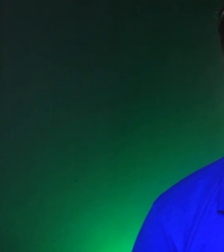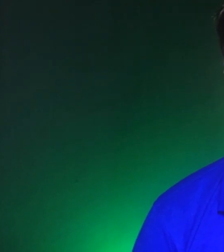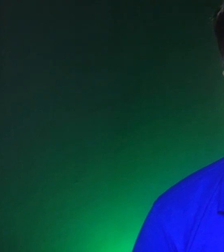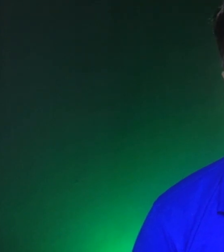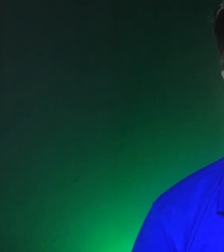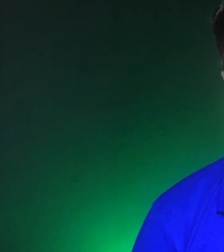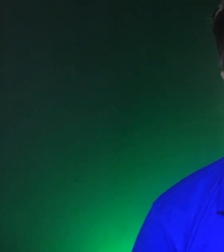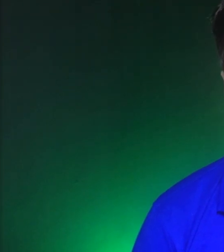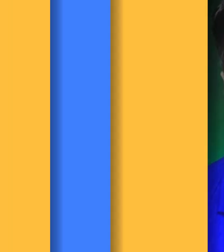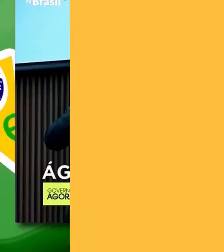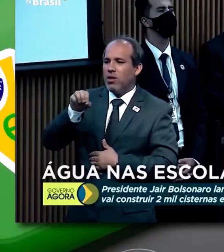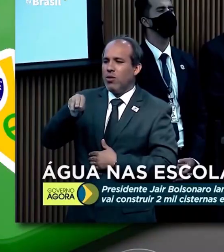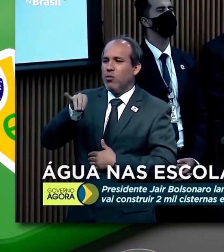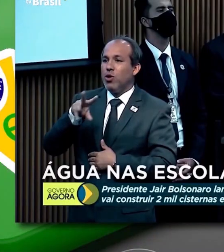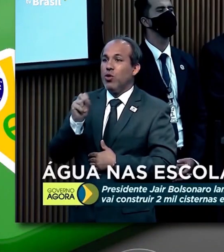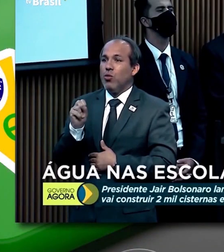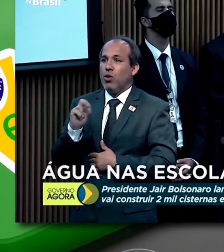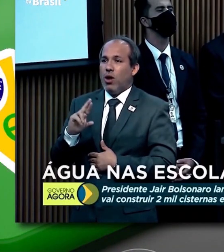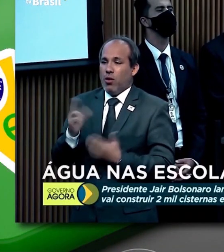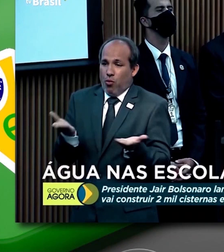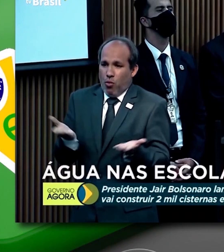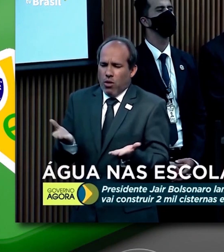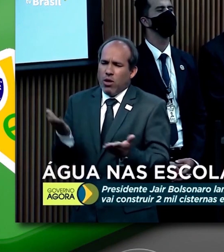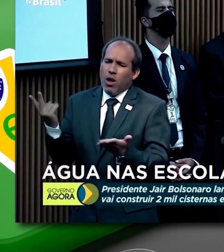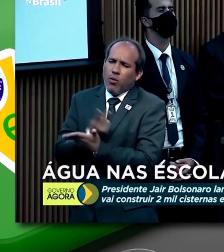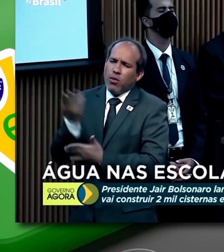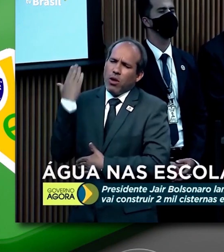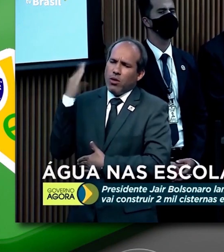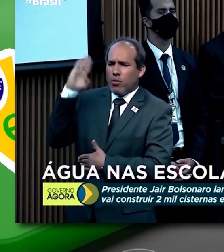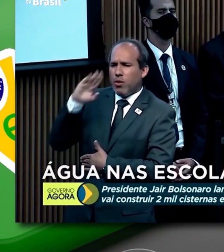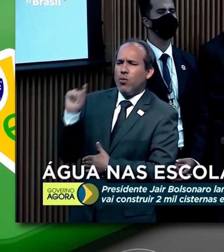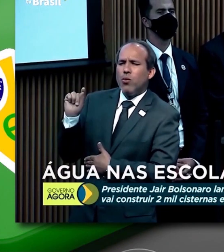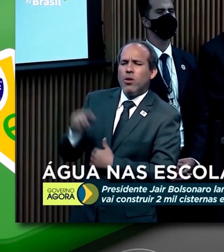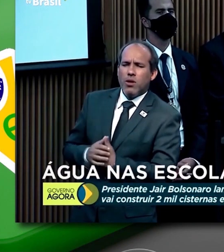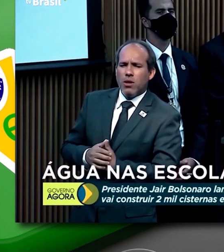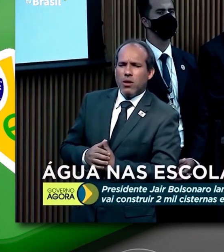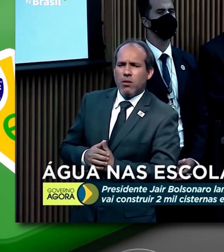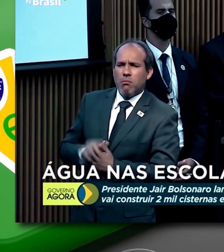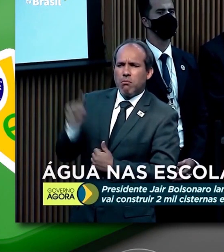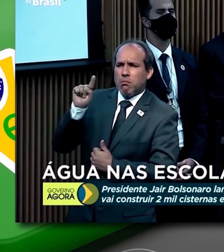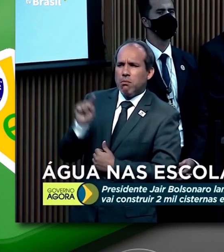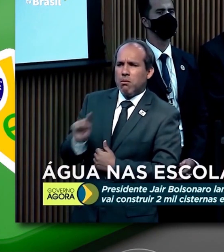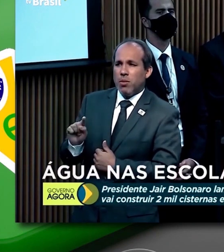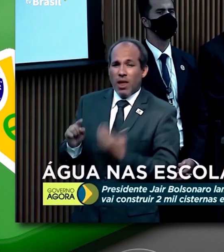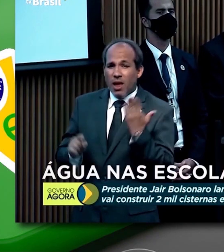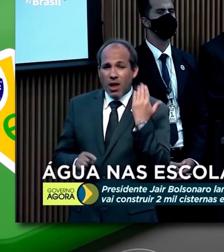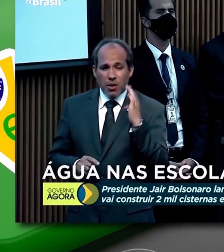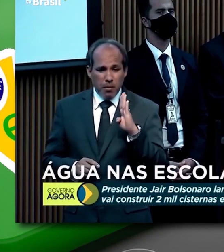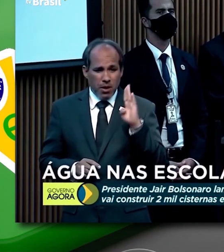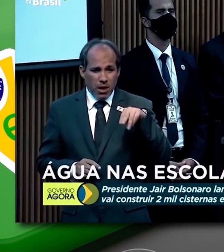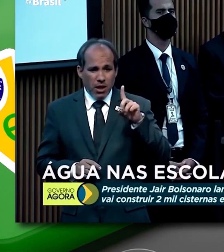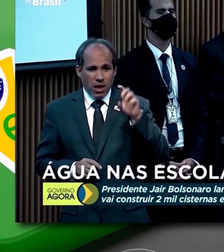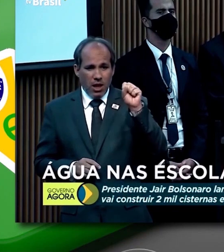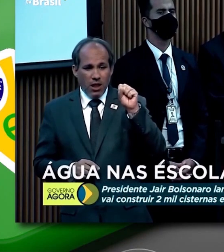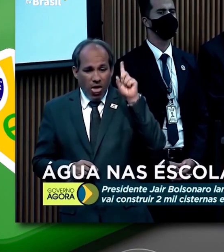do partido dos trabalhadores o que acontecia com o nosso Brasil vai passar e a quem serviu o BNDS o